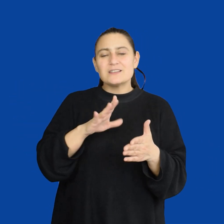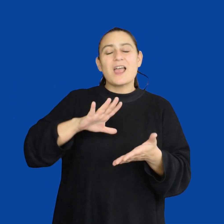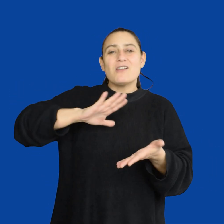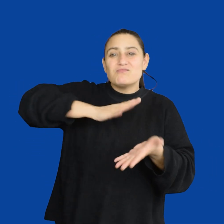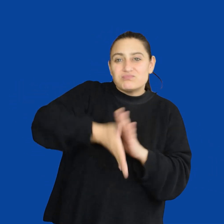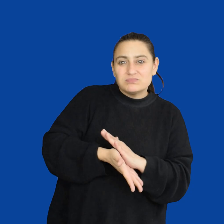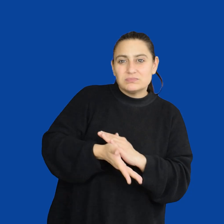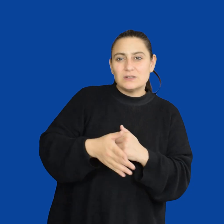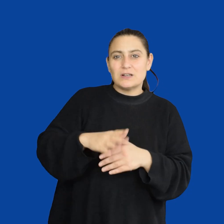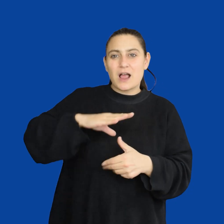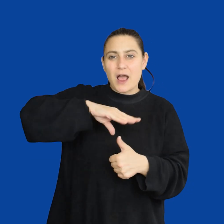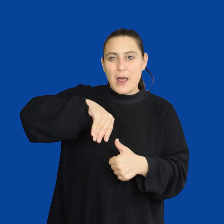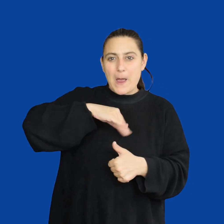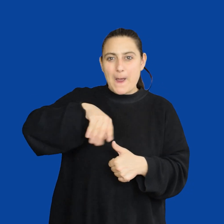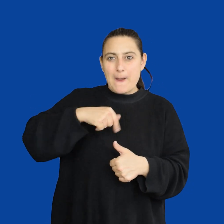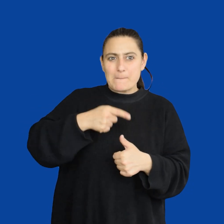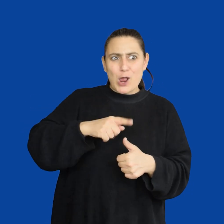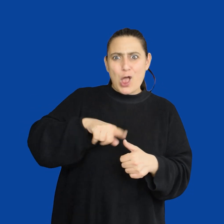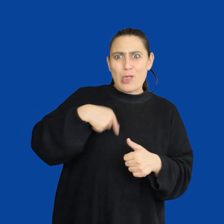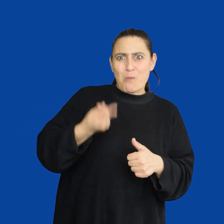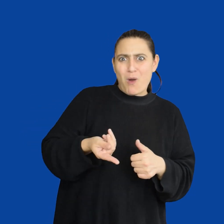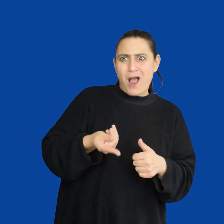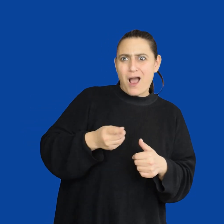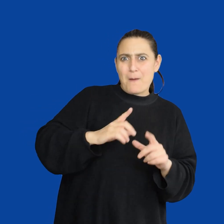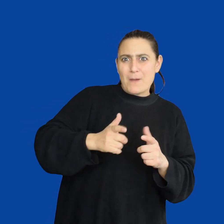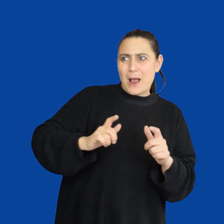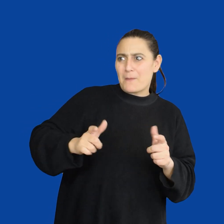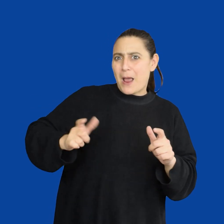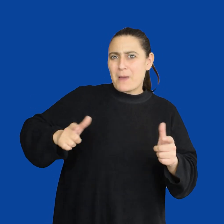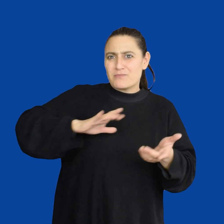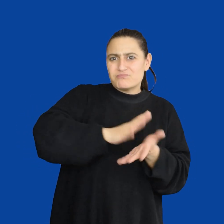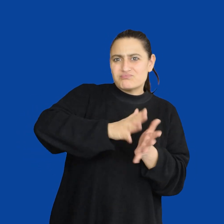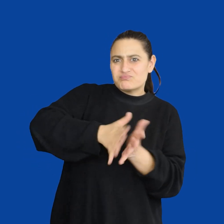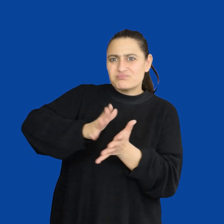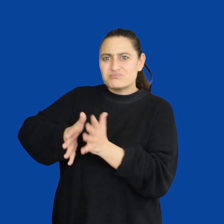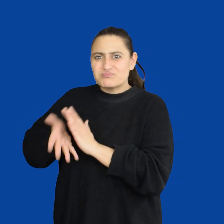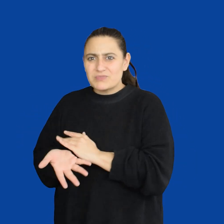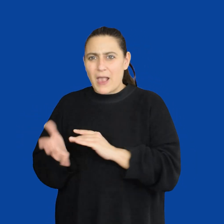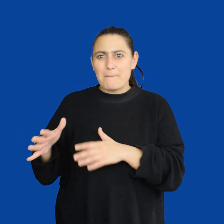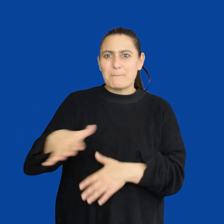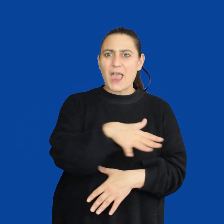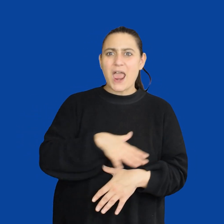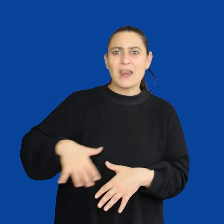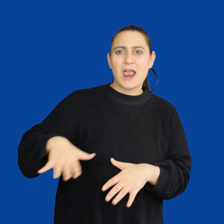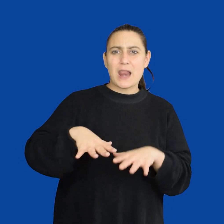al genocidio del pueblo armenio como un precedente a los múltiples genocidios que tendrían su raíz en el